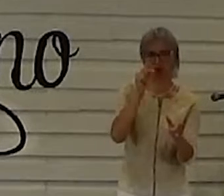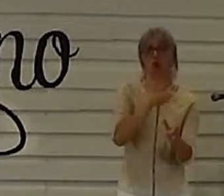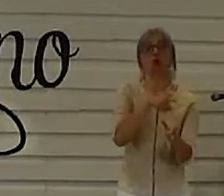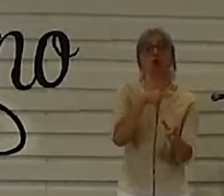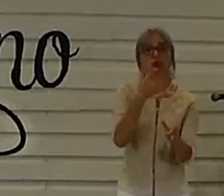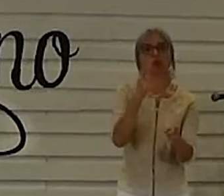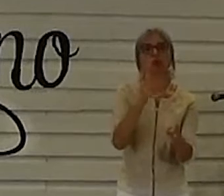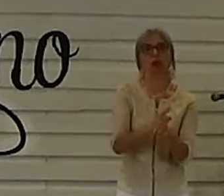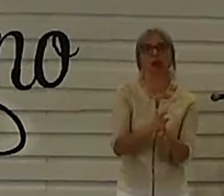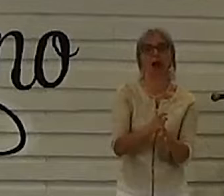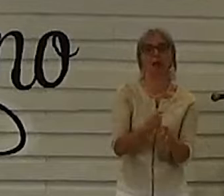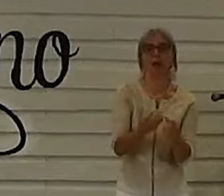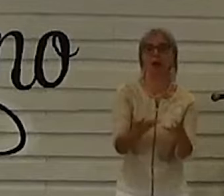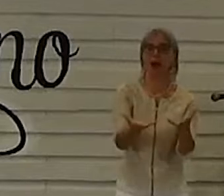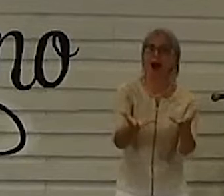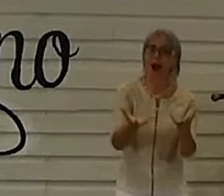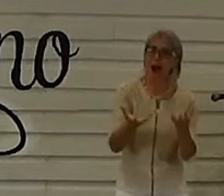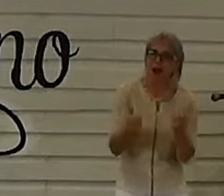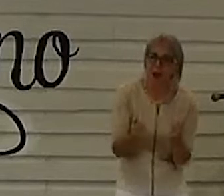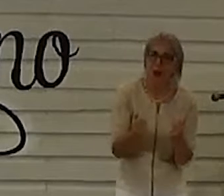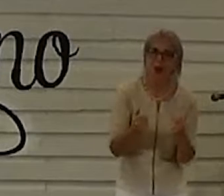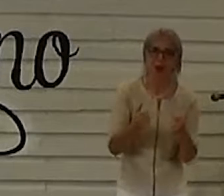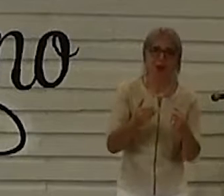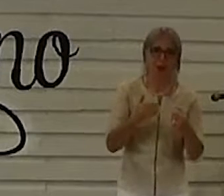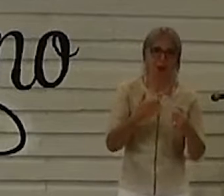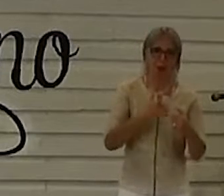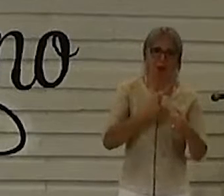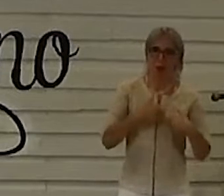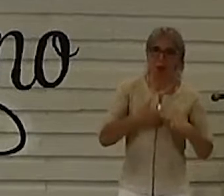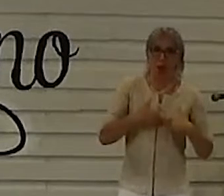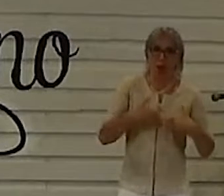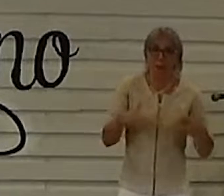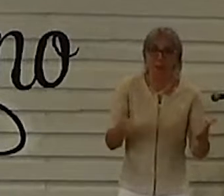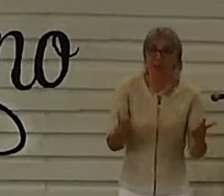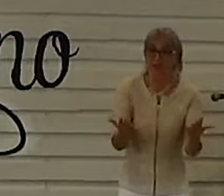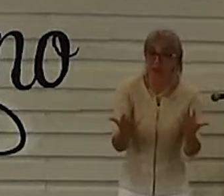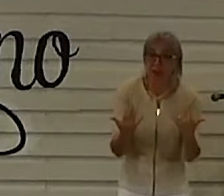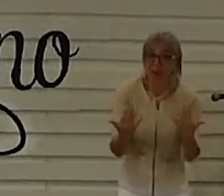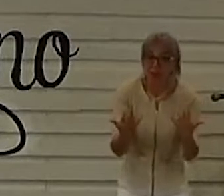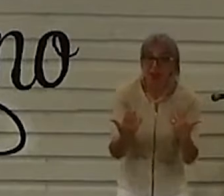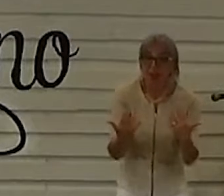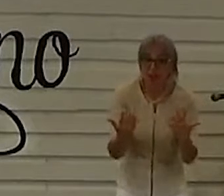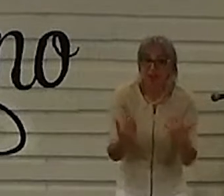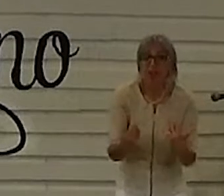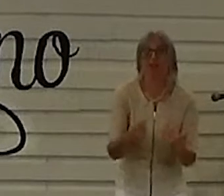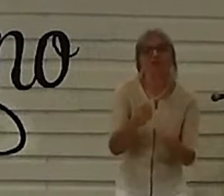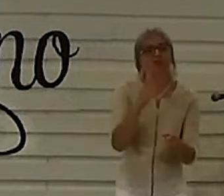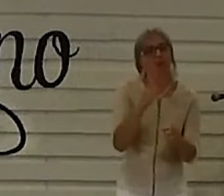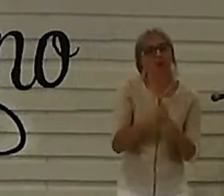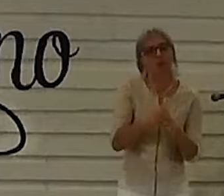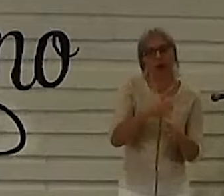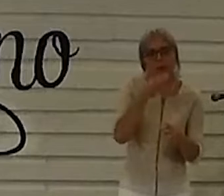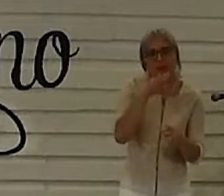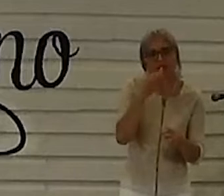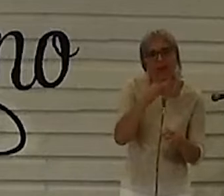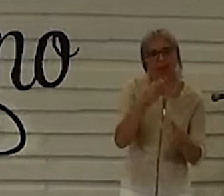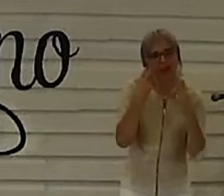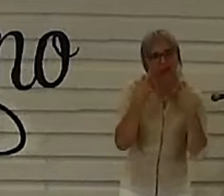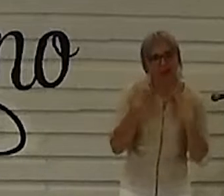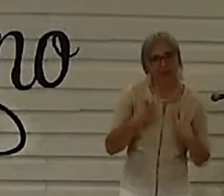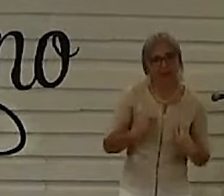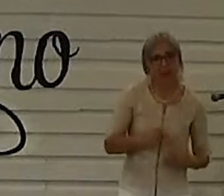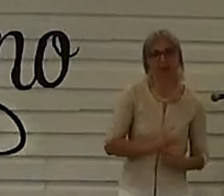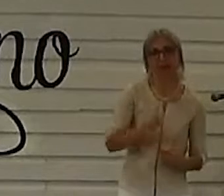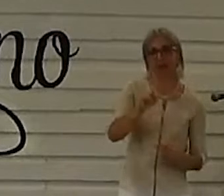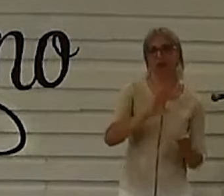dobbiamo accoglierli, noi dobbiamo predicare la parola di Dio che cambia, che trasforma le vite delle persone. Prima abbiamo sentito Marco, e la testimonianza